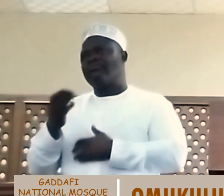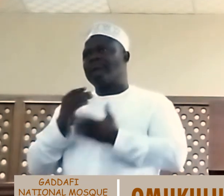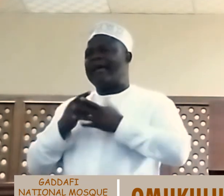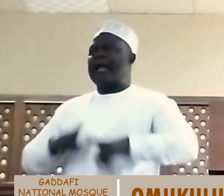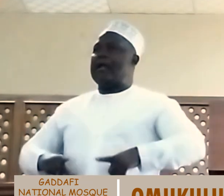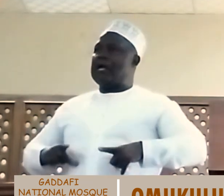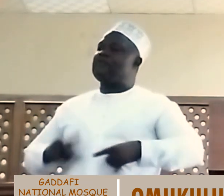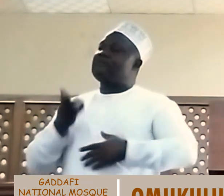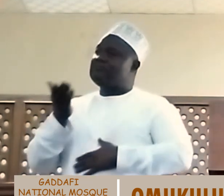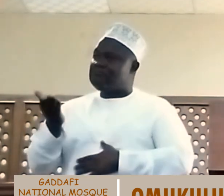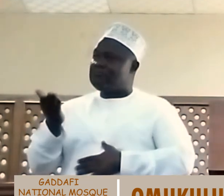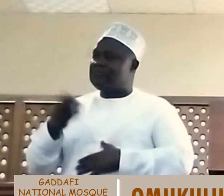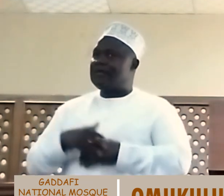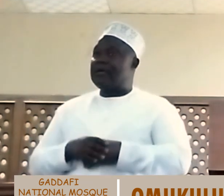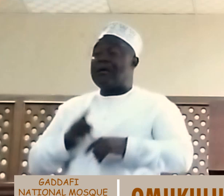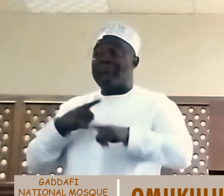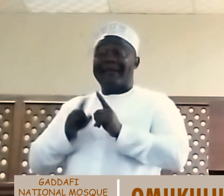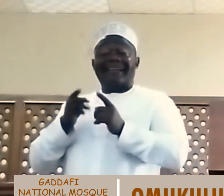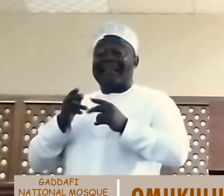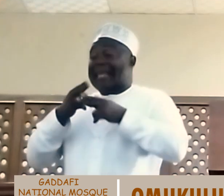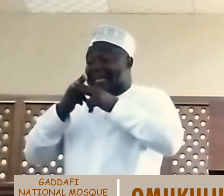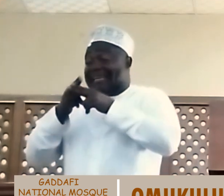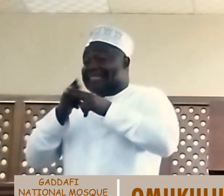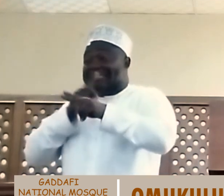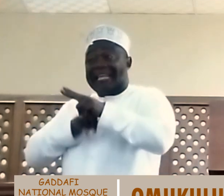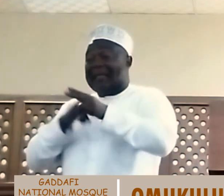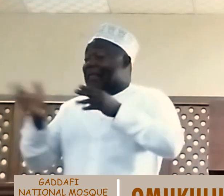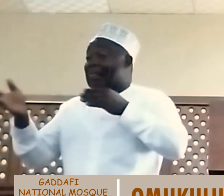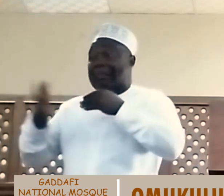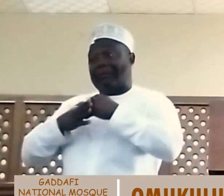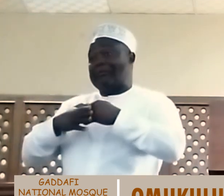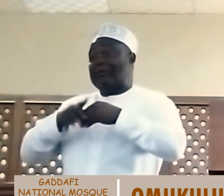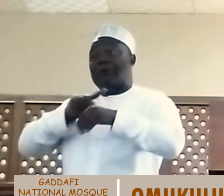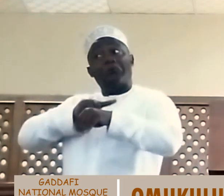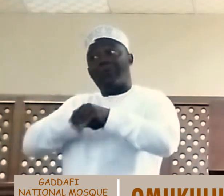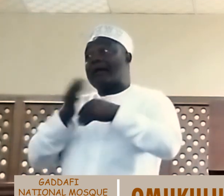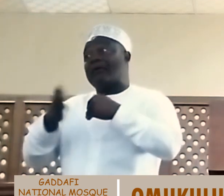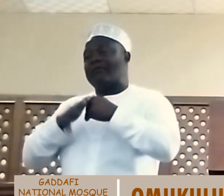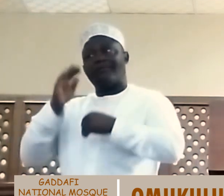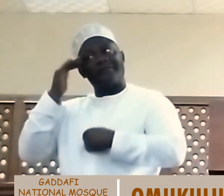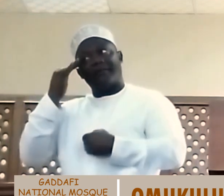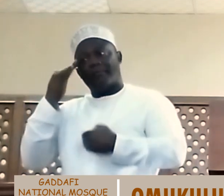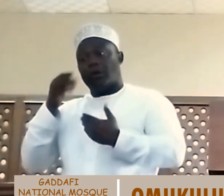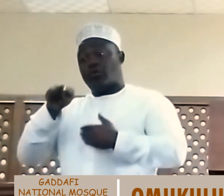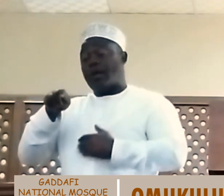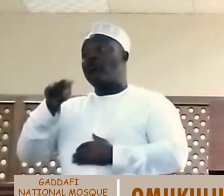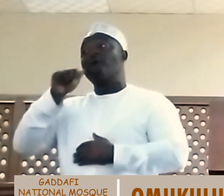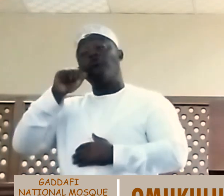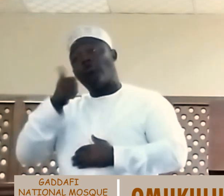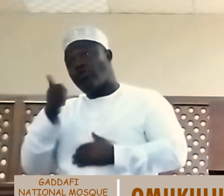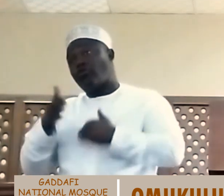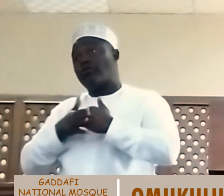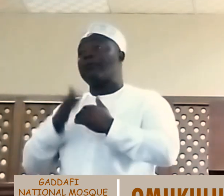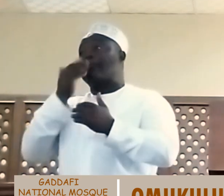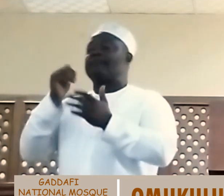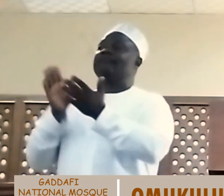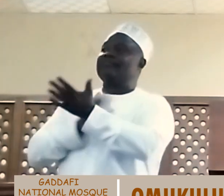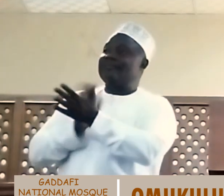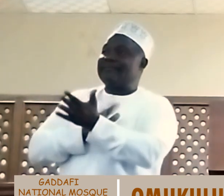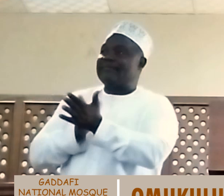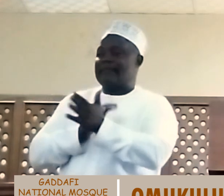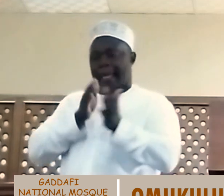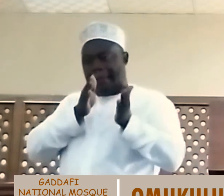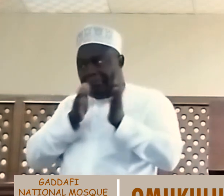kubanga obulamu weebuli, naye gugenda kuggalwa ddi tomanyi. Leero obenkya yangu yolabe